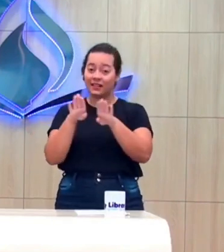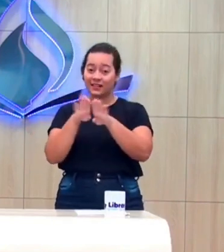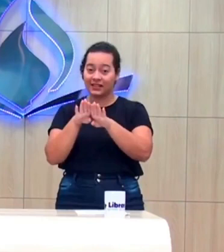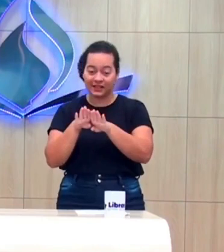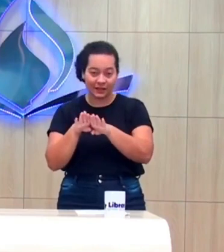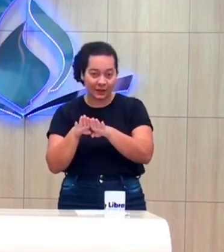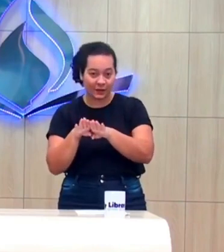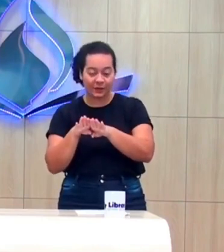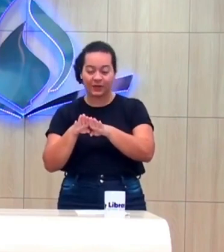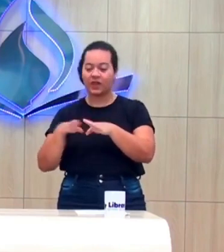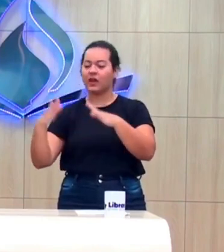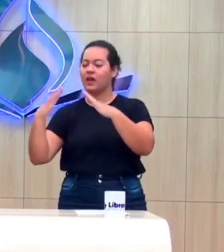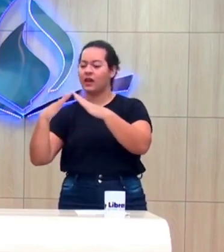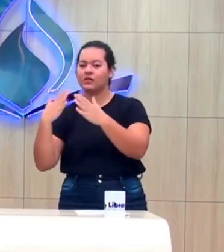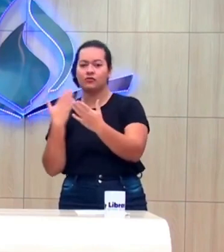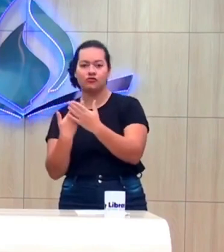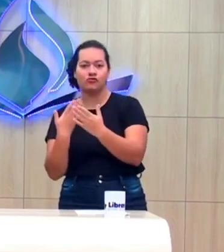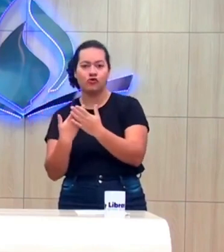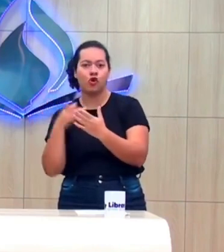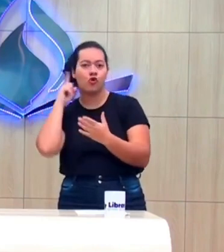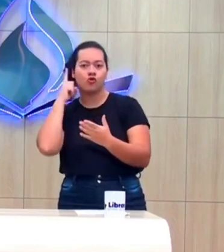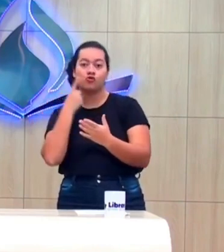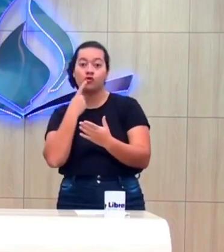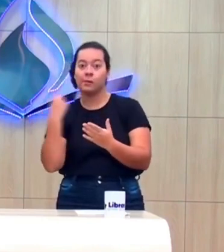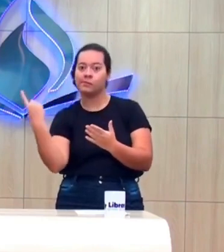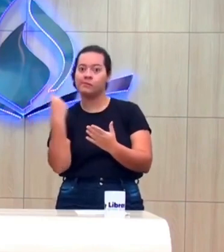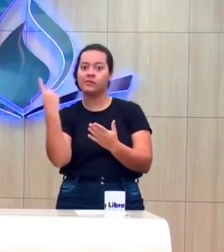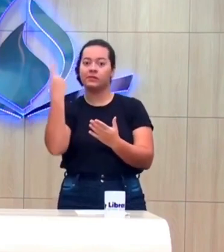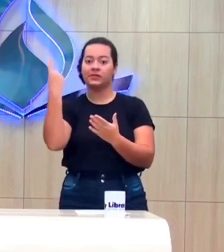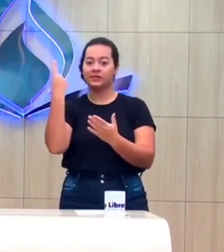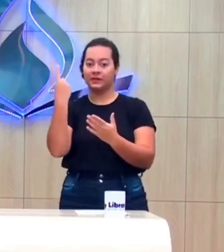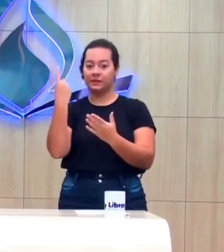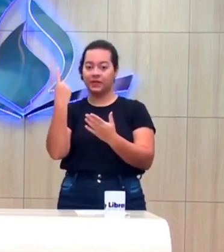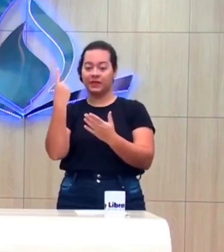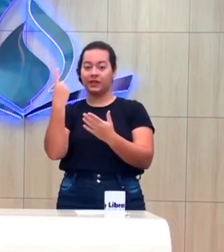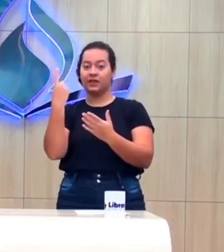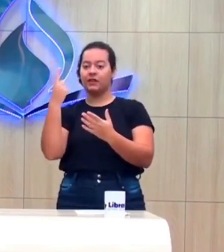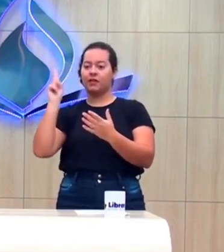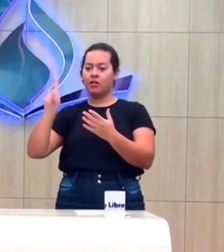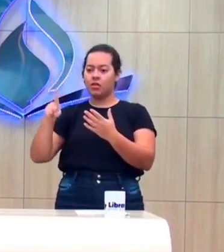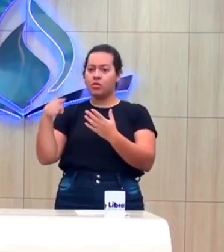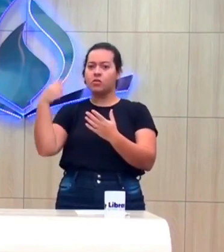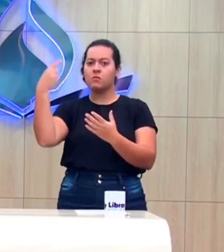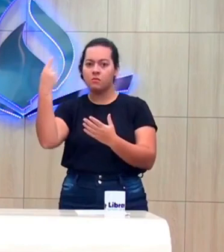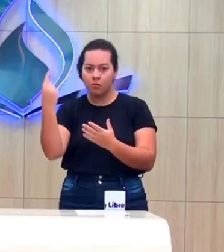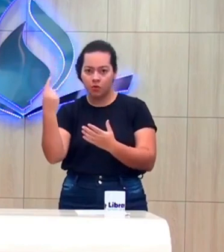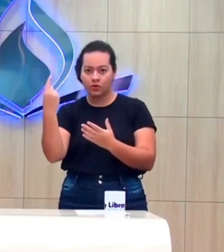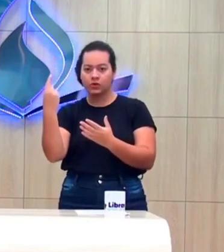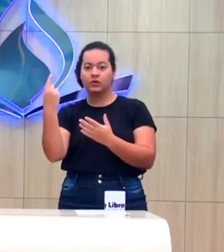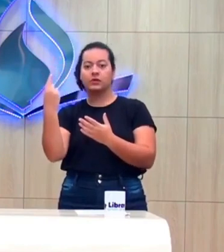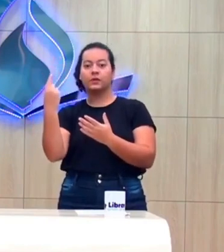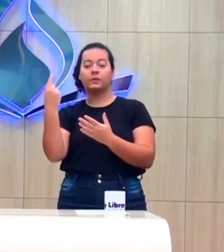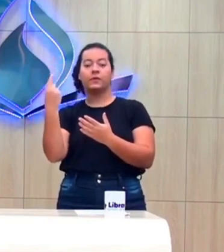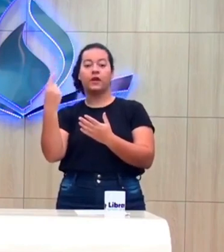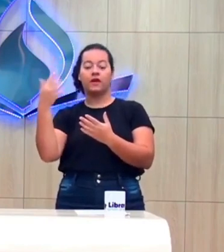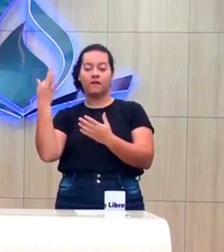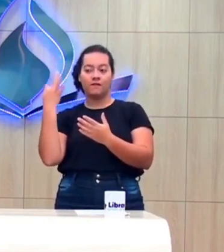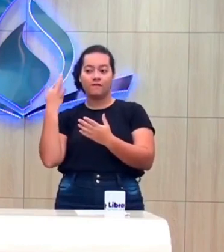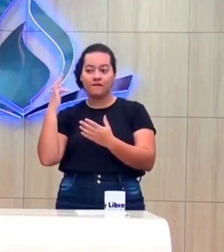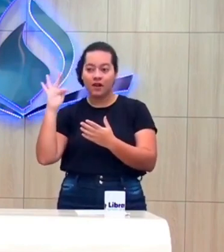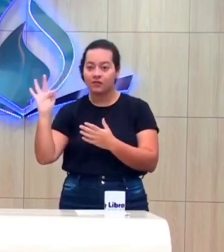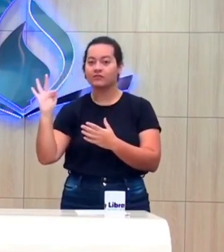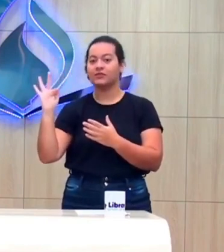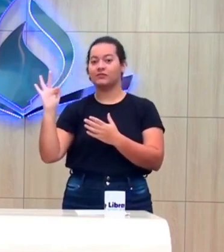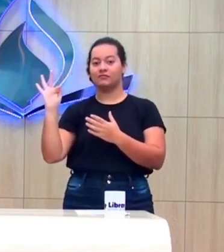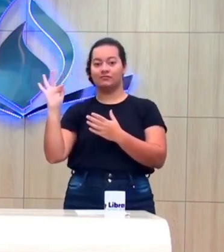da primeira escola de surdos e depois a universidade, que é muito famosa, é